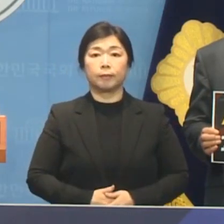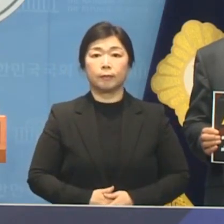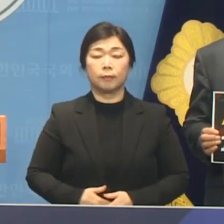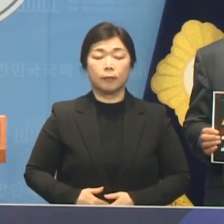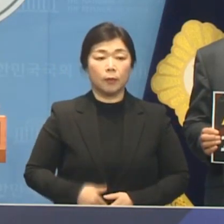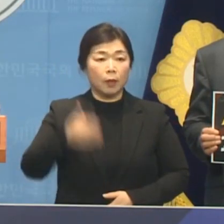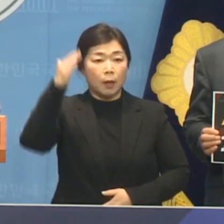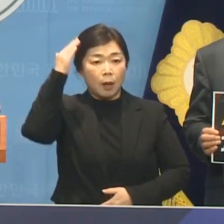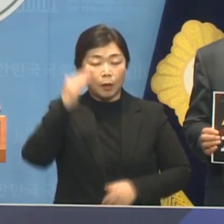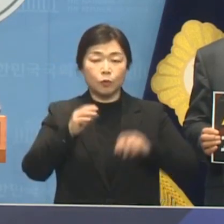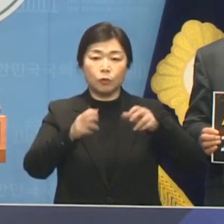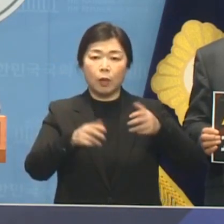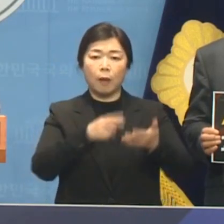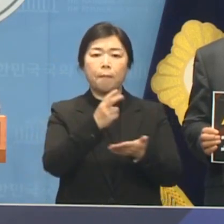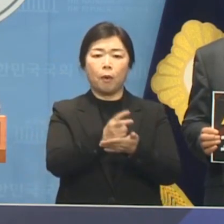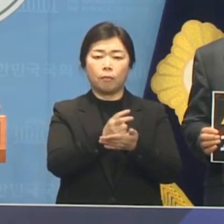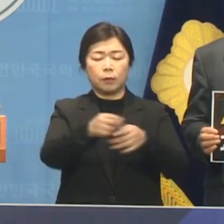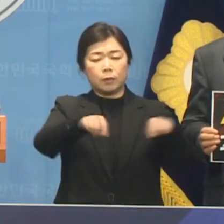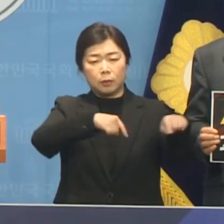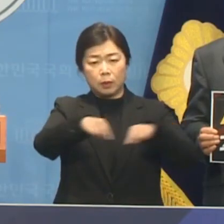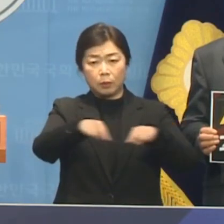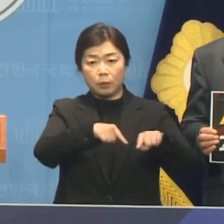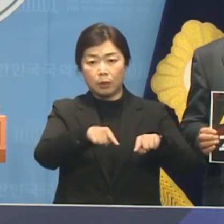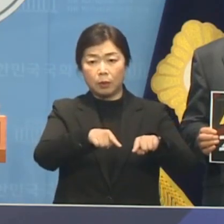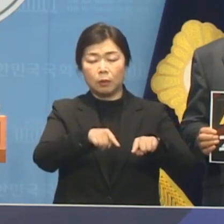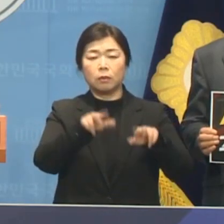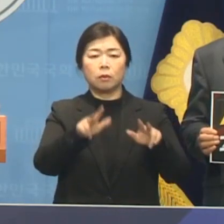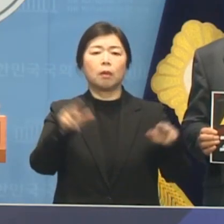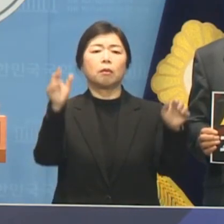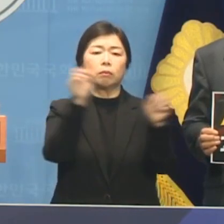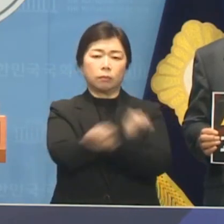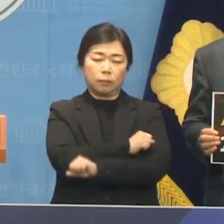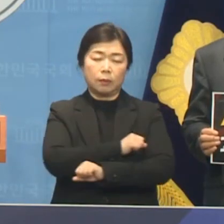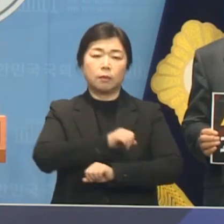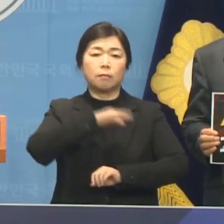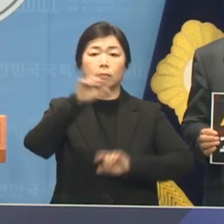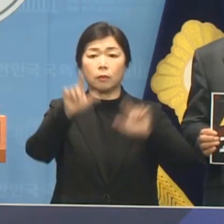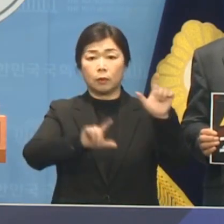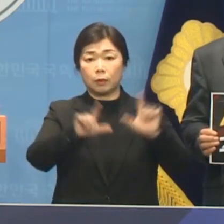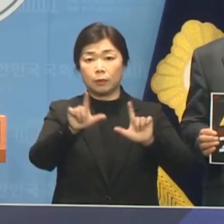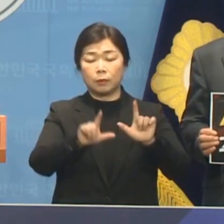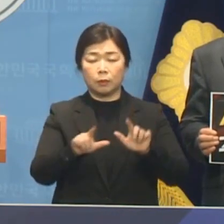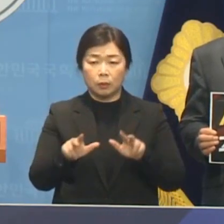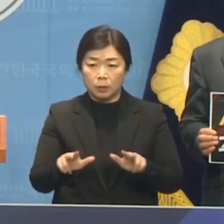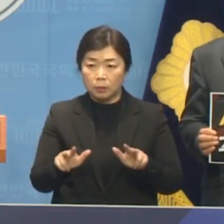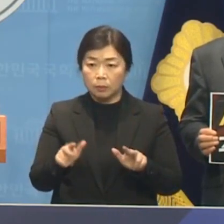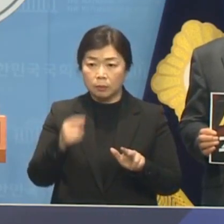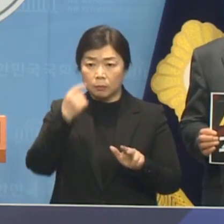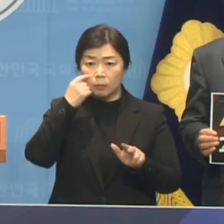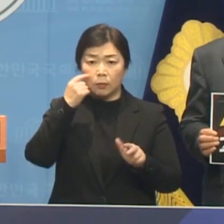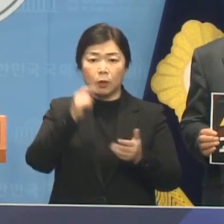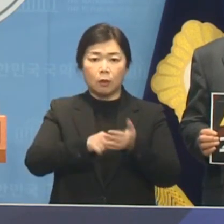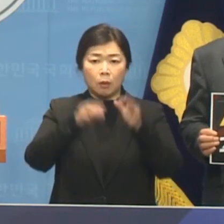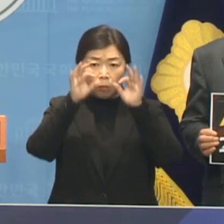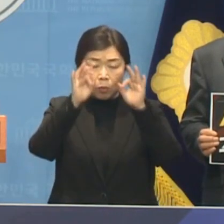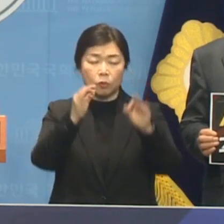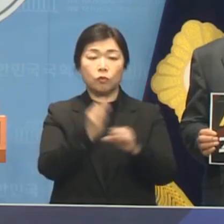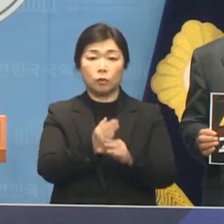우리는 대한민국의 사법정의가 무너지고 있는 현실을 지금 목도하고